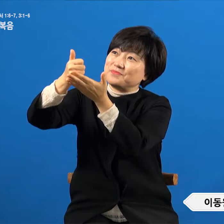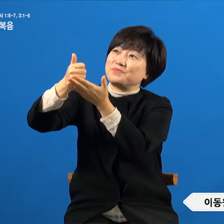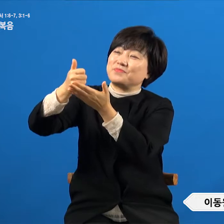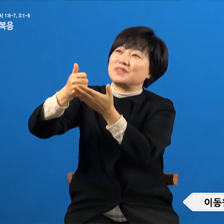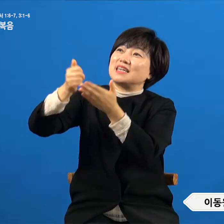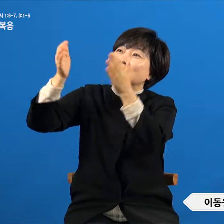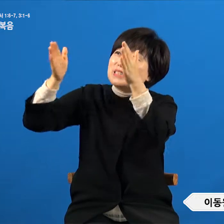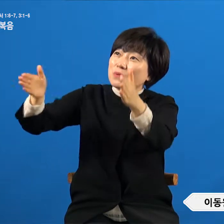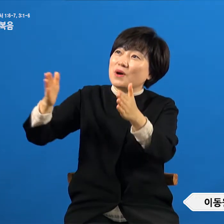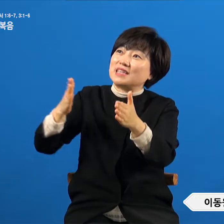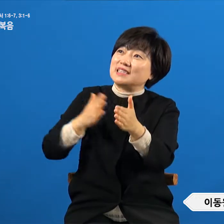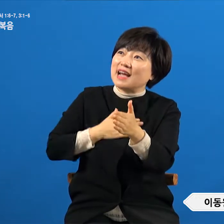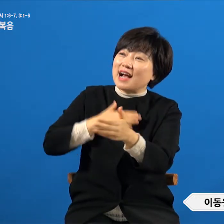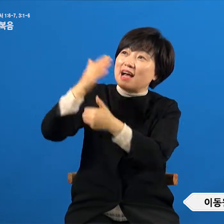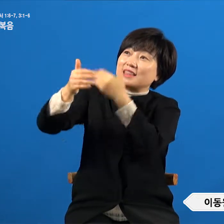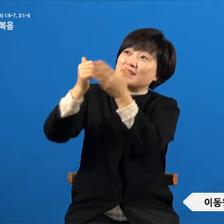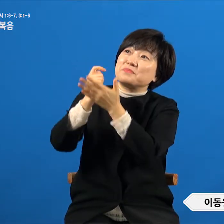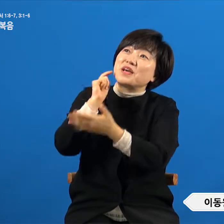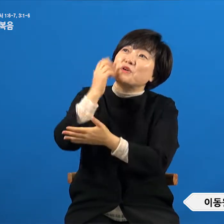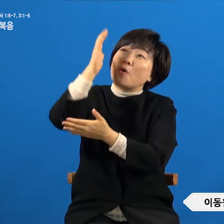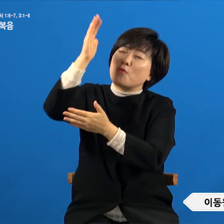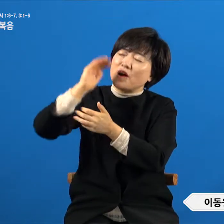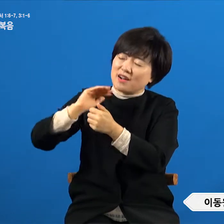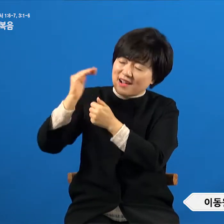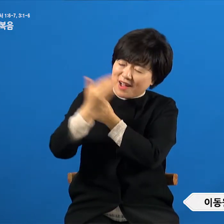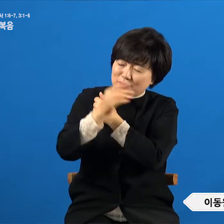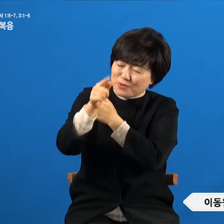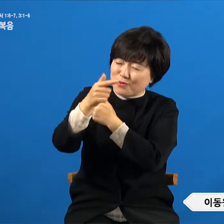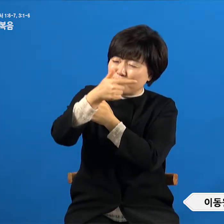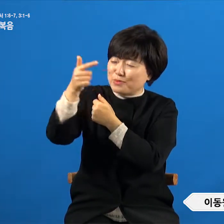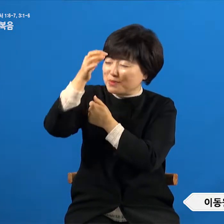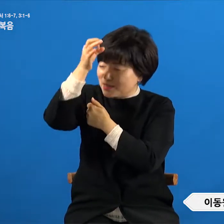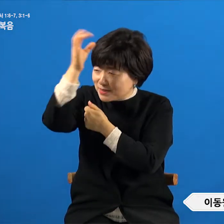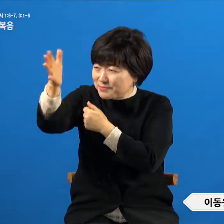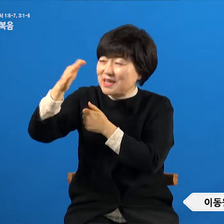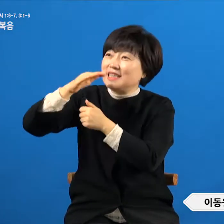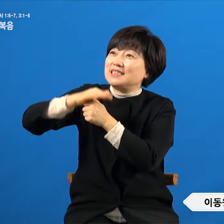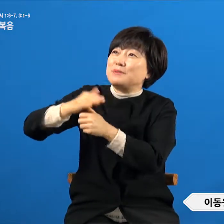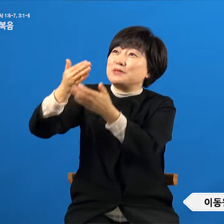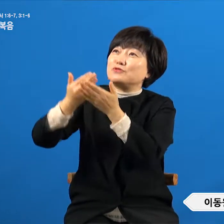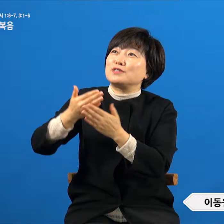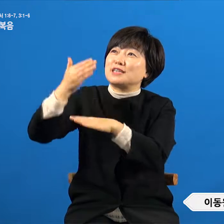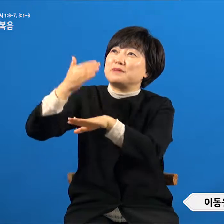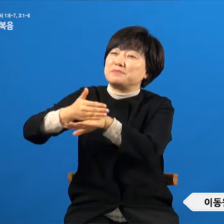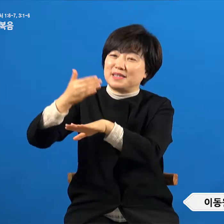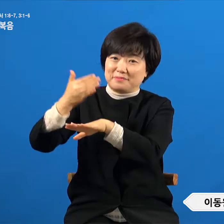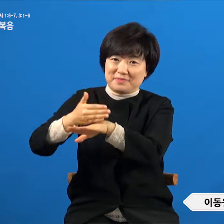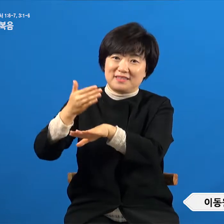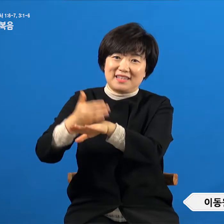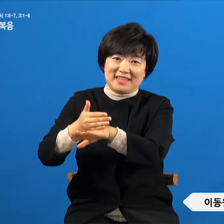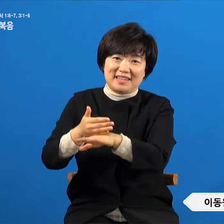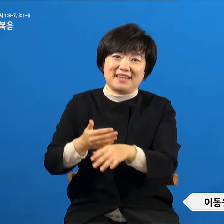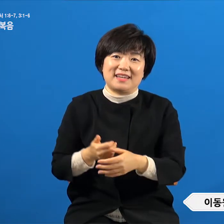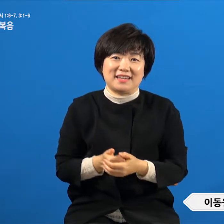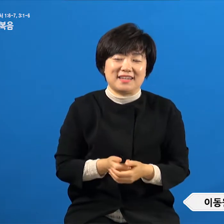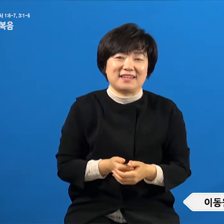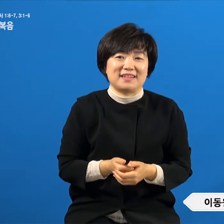하나님, 그동안 제가 하나님의 영광을 가리웠던 것도 죄송합니다. 참아주셔서 감사합니다.